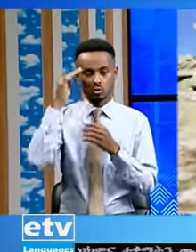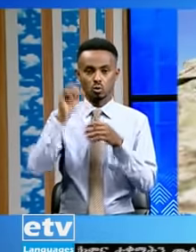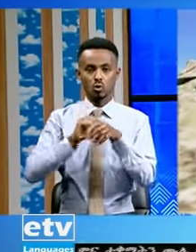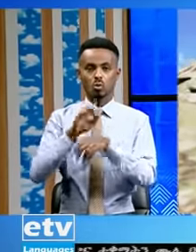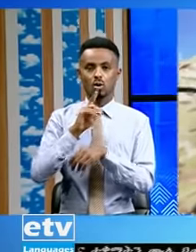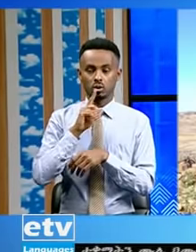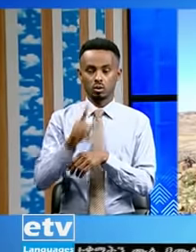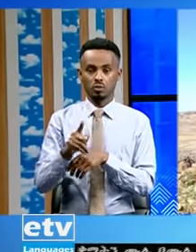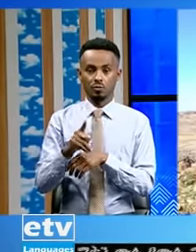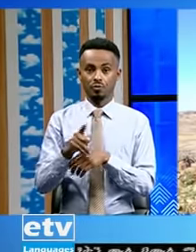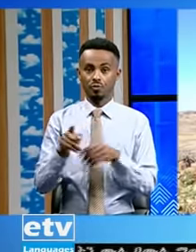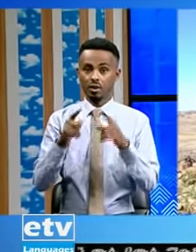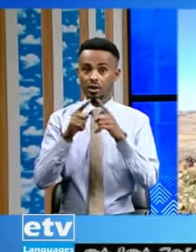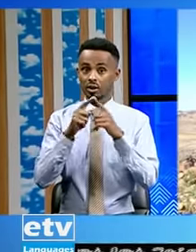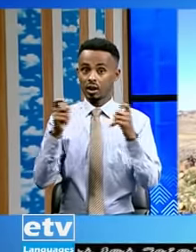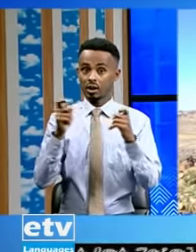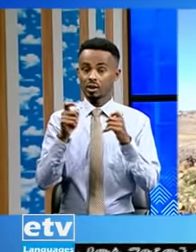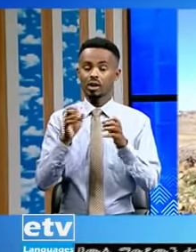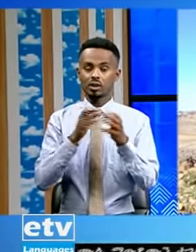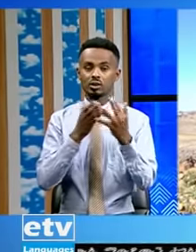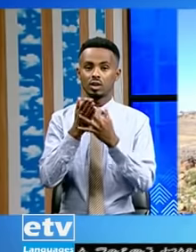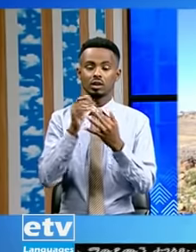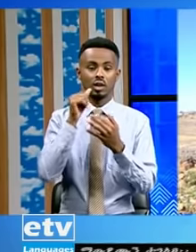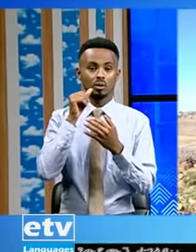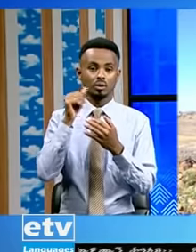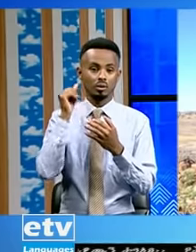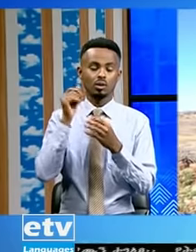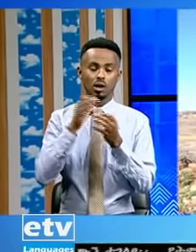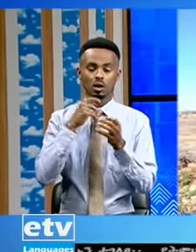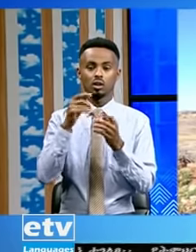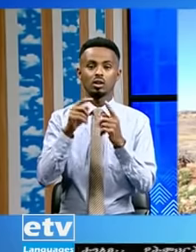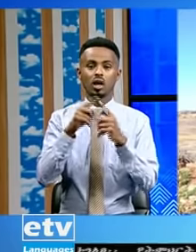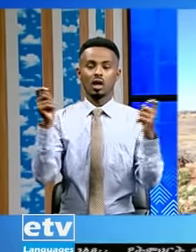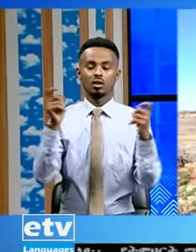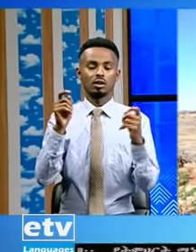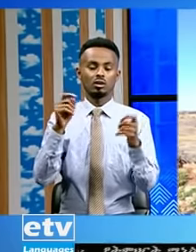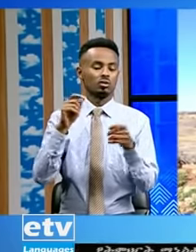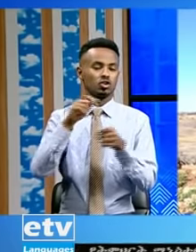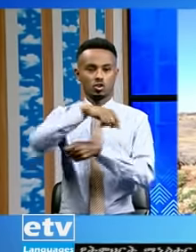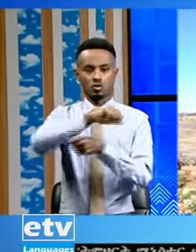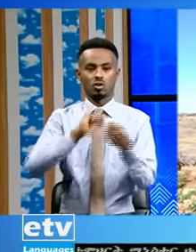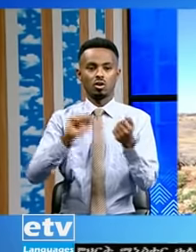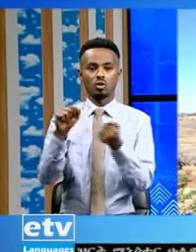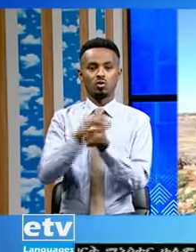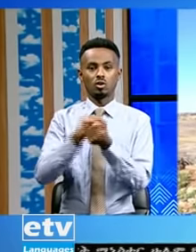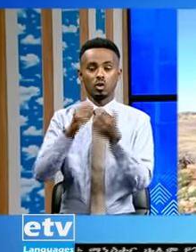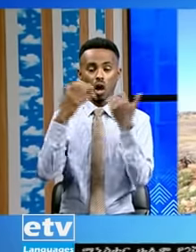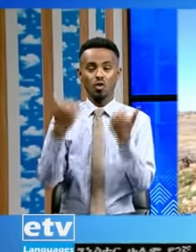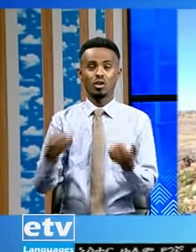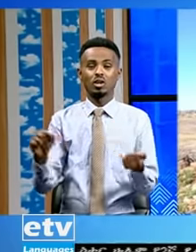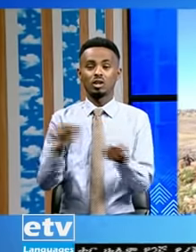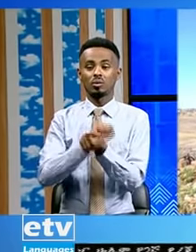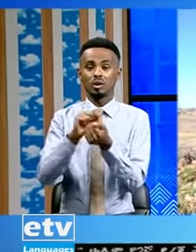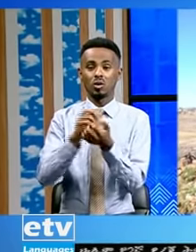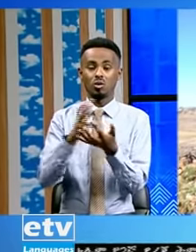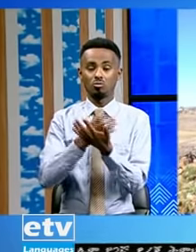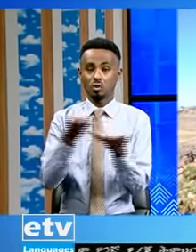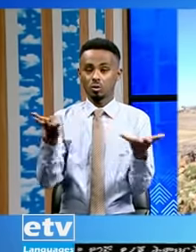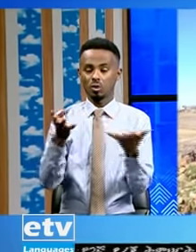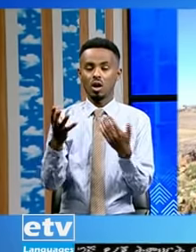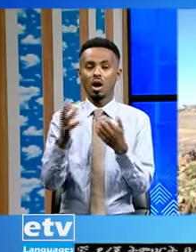ነው። ከጠላት አንጻር እንግዲህ በቀደም እንዳነሳው ጠላት ፈርሷል፣ ተሸንፏል፣ ፈርሷል። አሁን የተበተነውን ኃይል